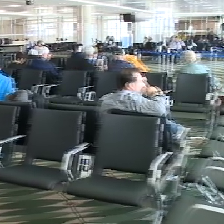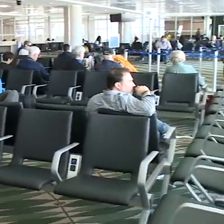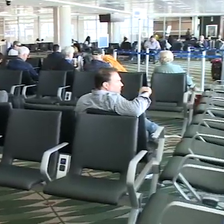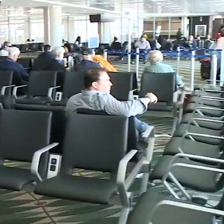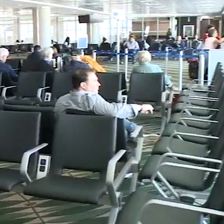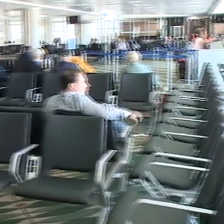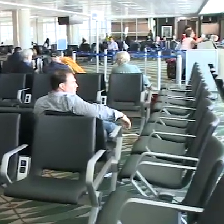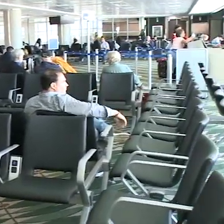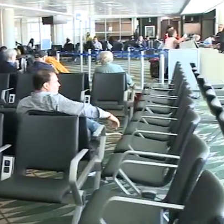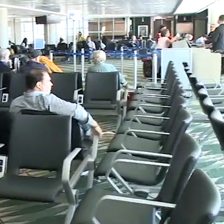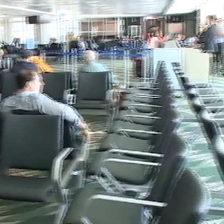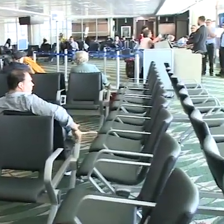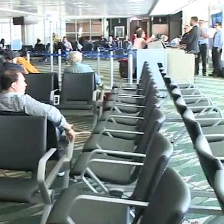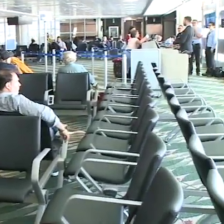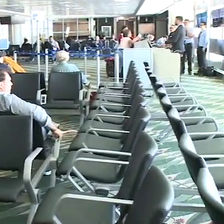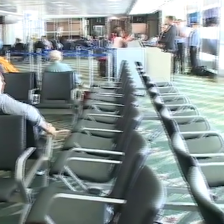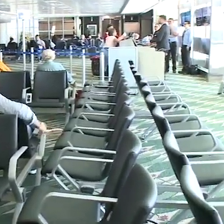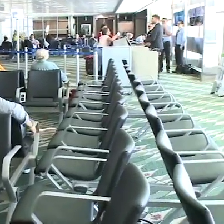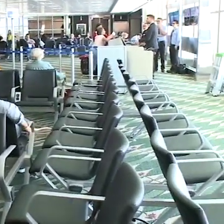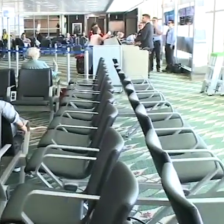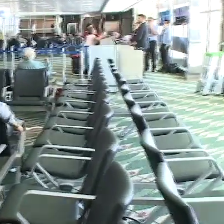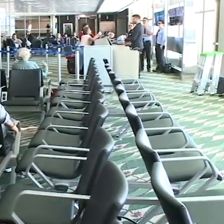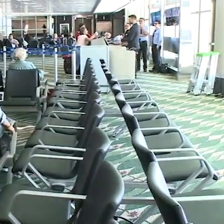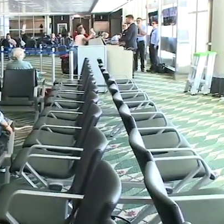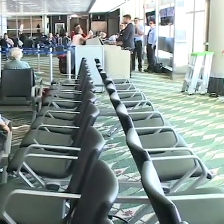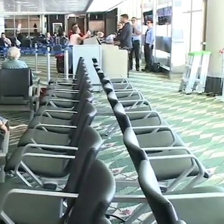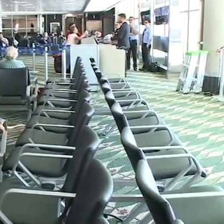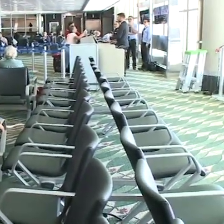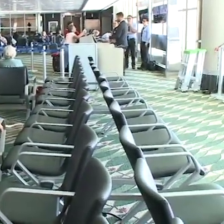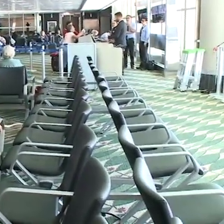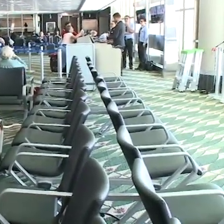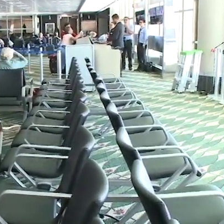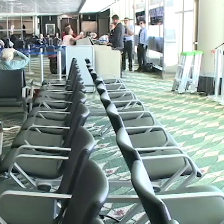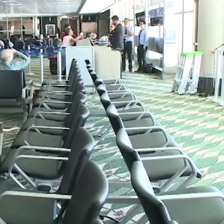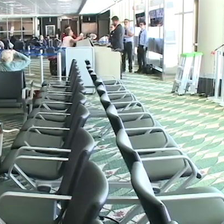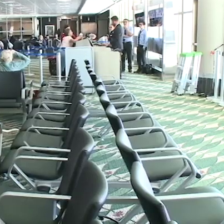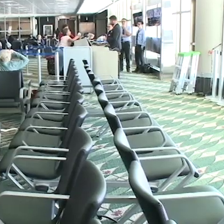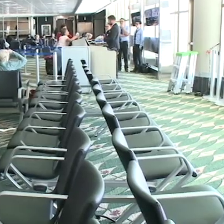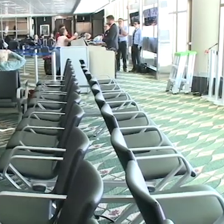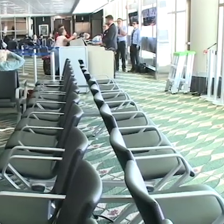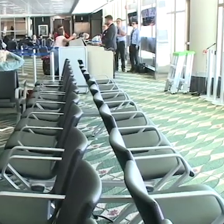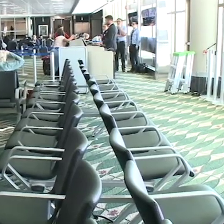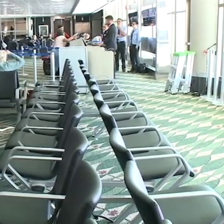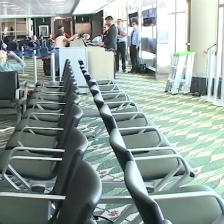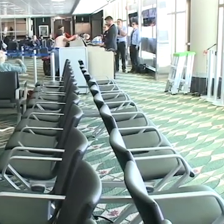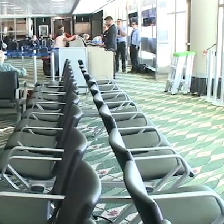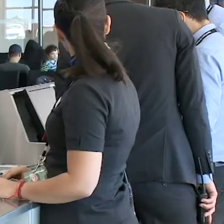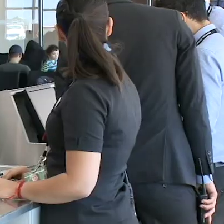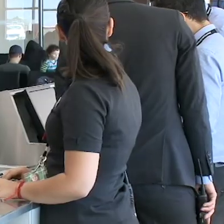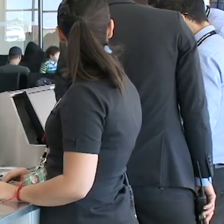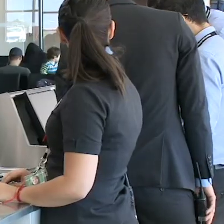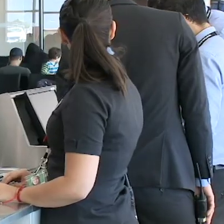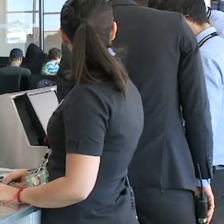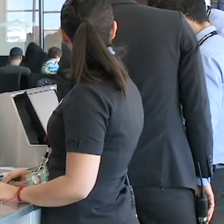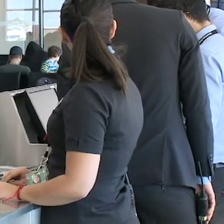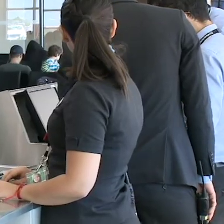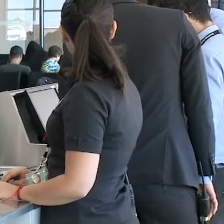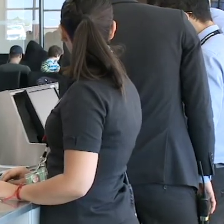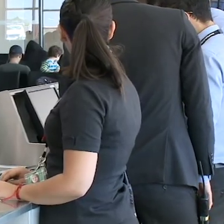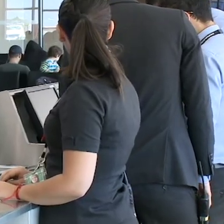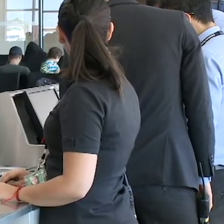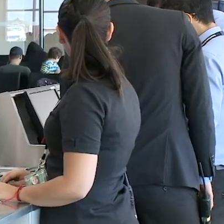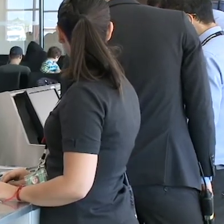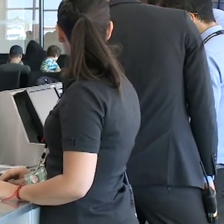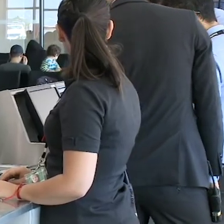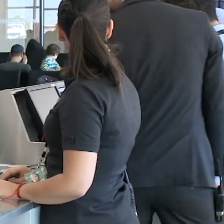este es denominado bloque víctor y abarca más de seis mil metros cuadrados que expanden el aeropuerto hacia